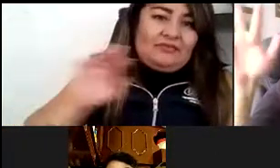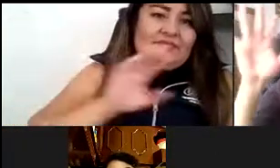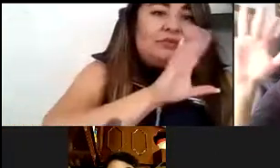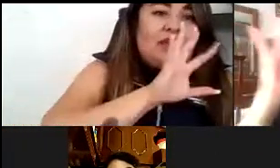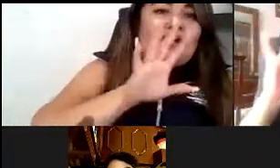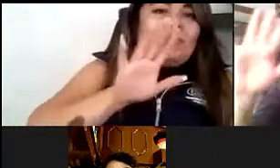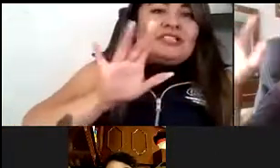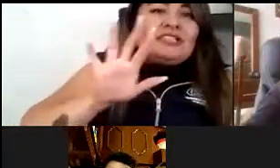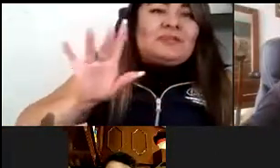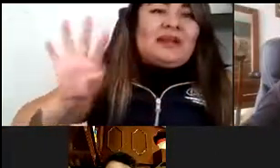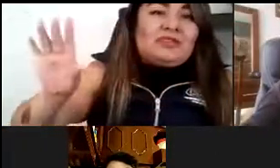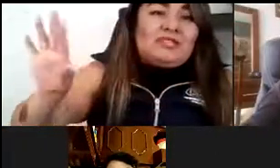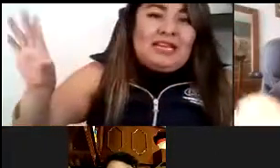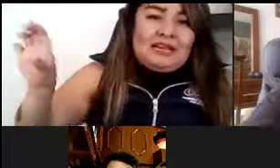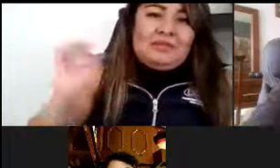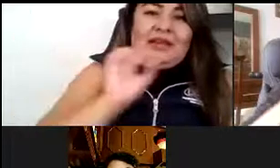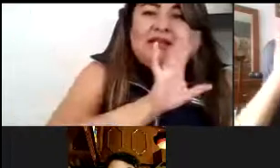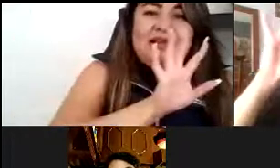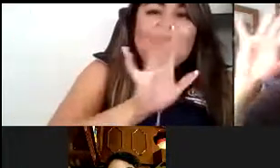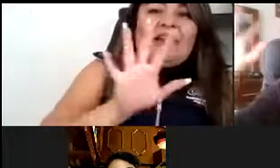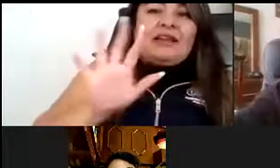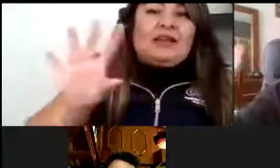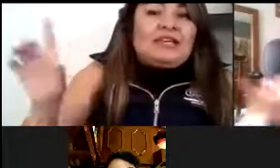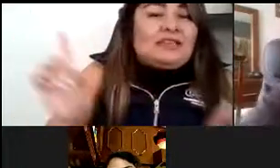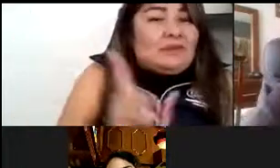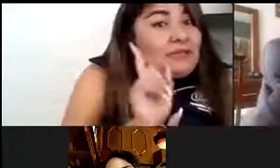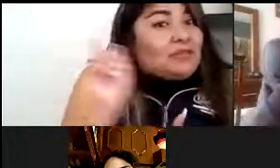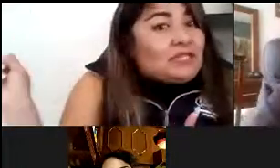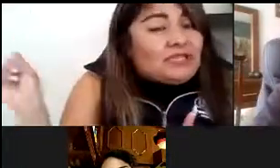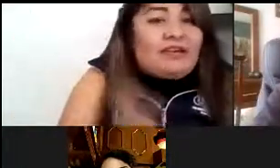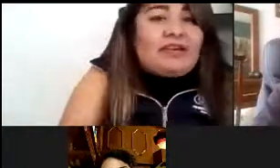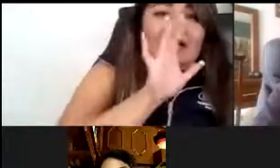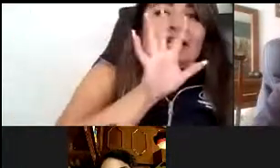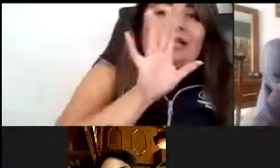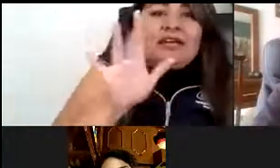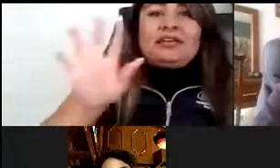dactilología. Como si escribiéramos en el aire, ¿vale? Recuerden que siempre escribimos hacia